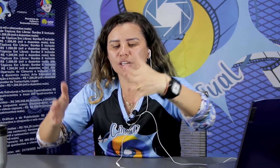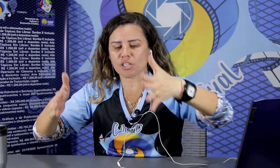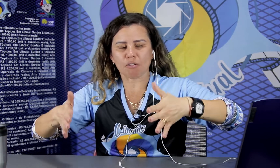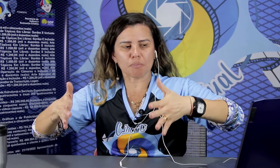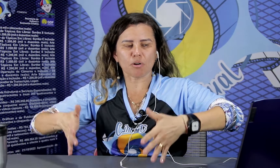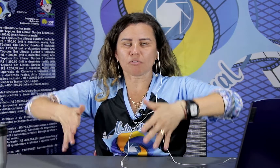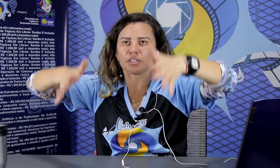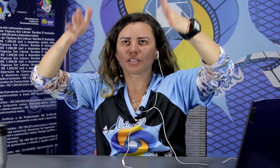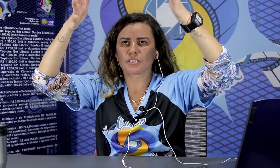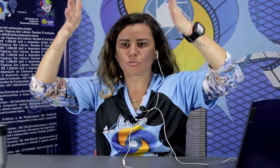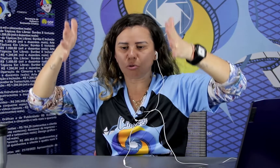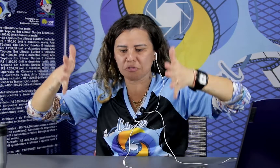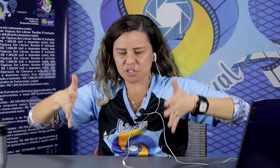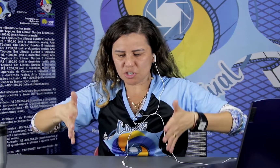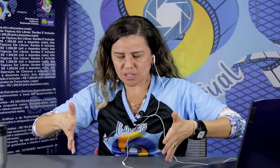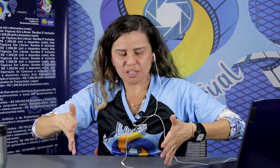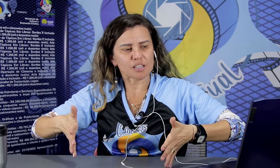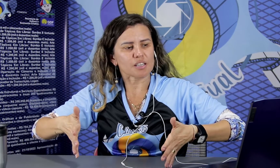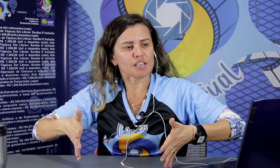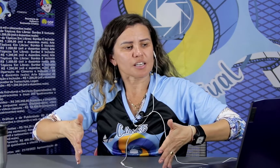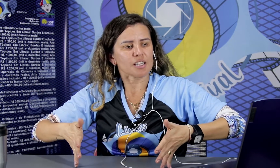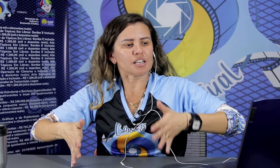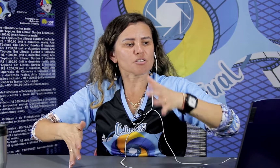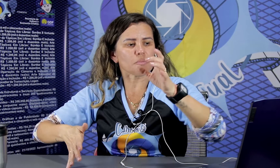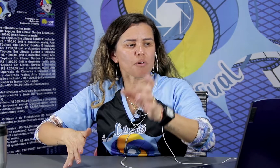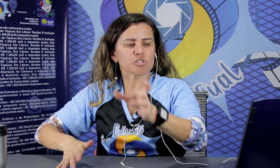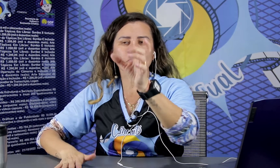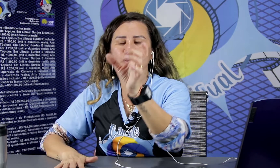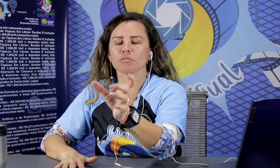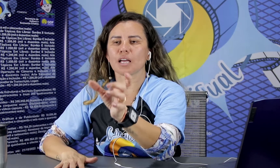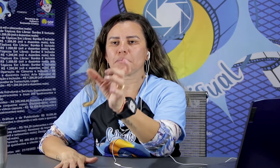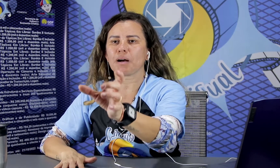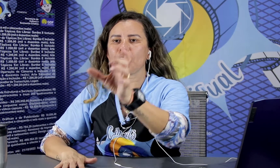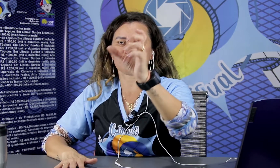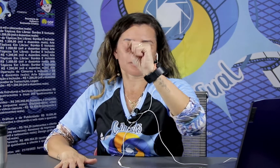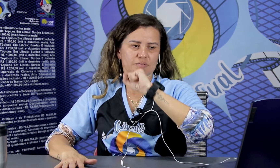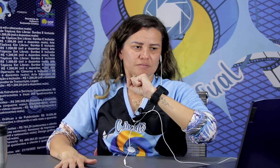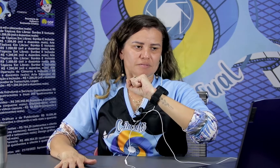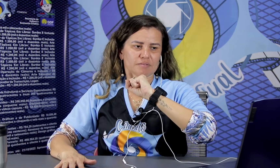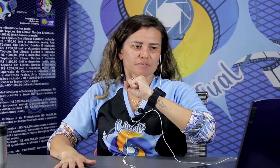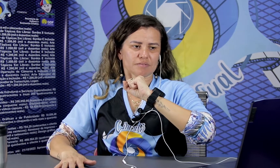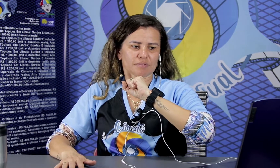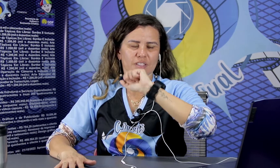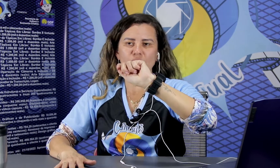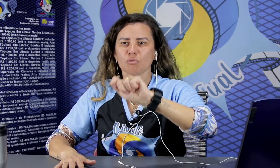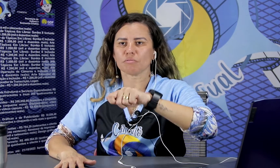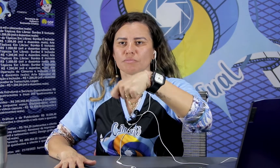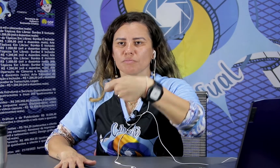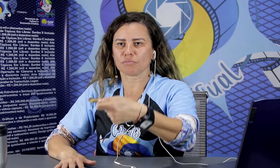estar com a prova do ouvinte, ele só pode me perguntar a palavra. E eu dou o